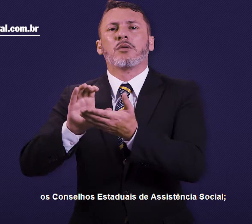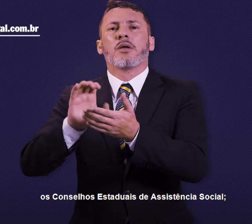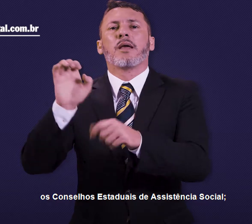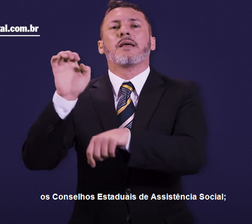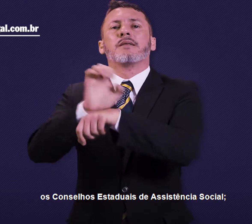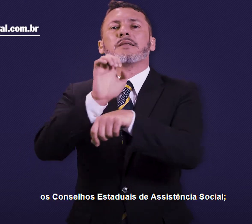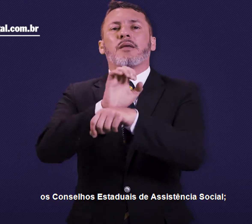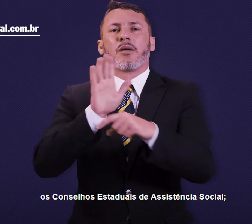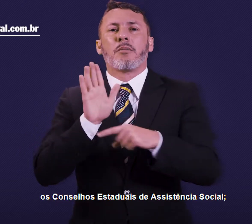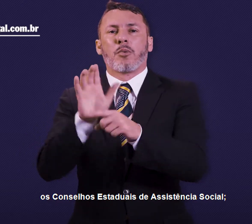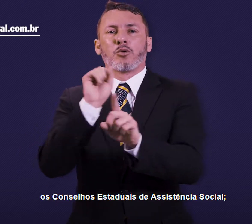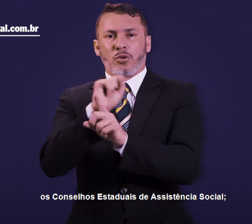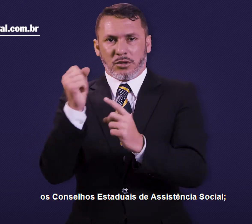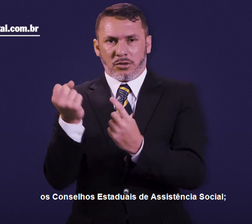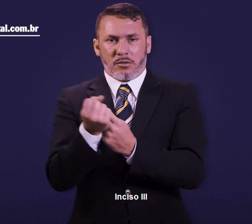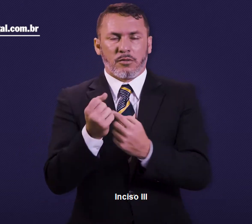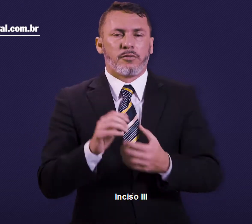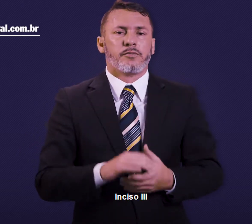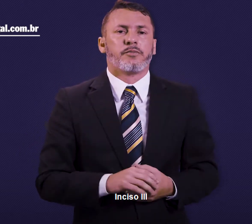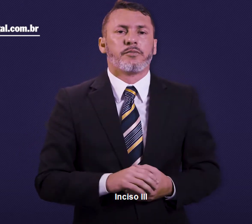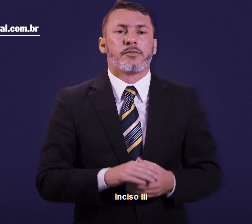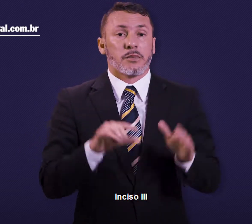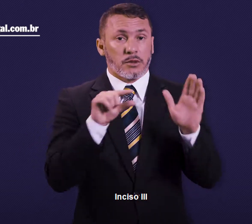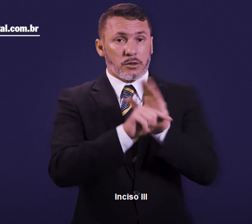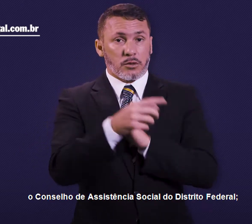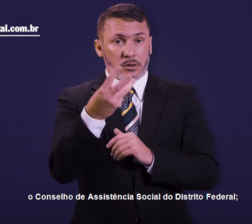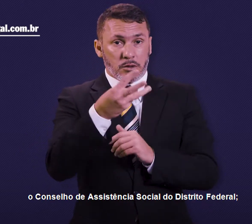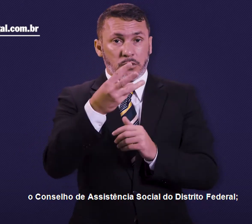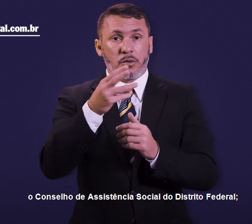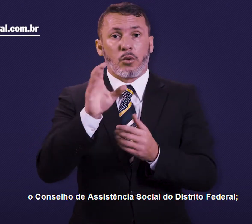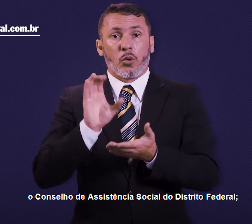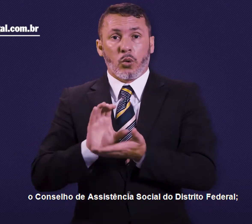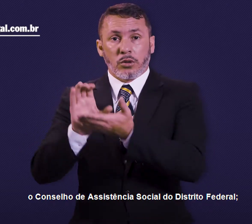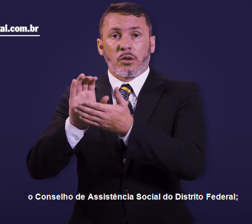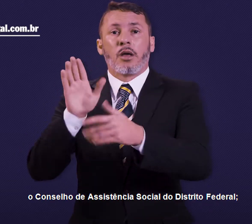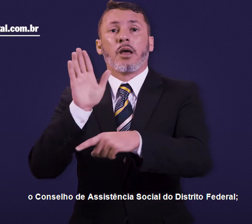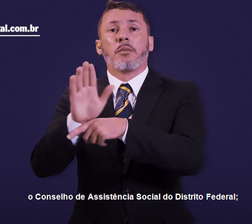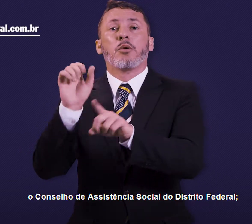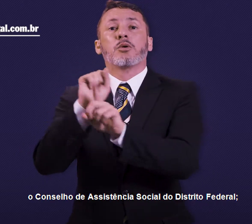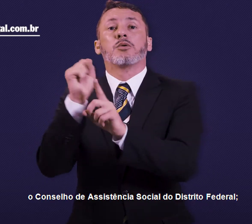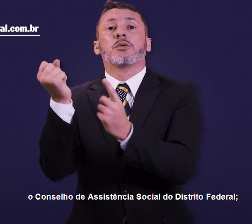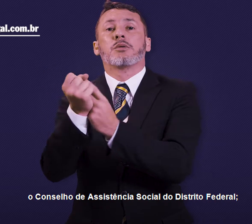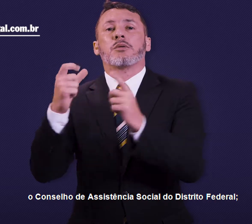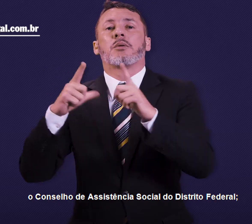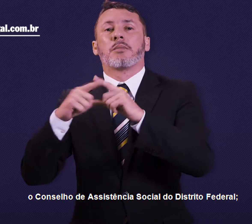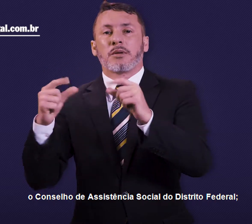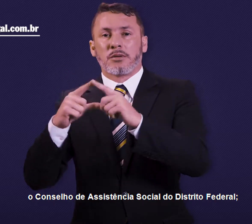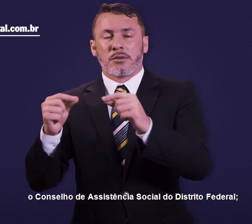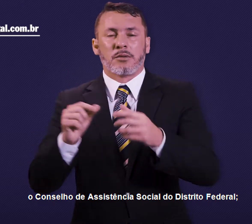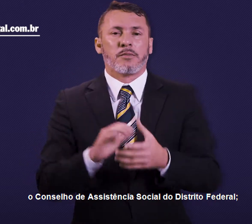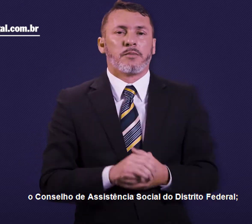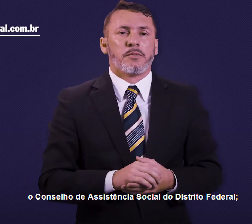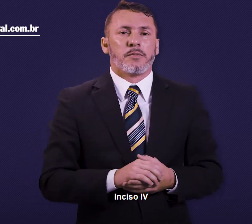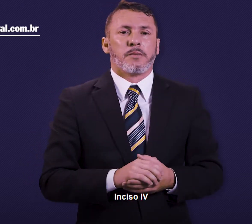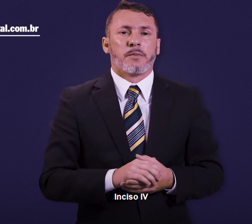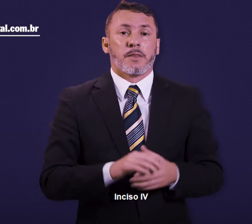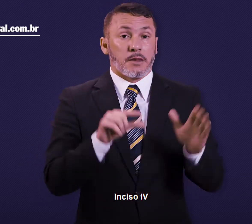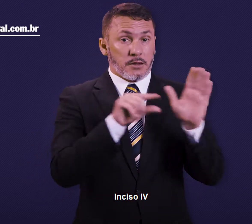Estaduais de Assistência Social. Inciso 3. O Conselho de Assistência Social do Distrito Federal. Inciso